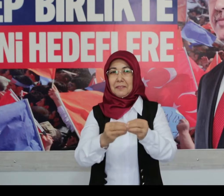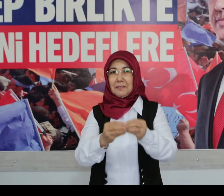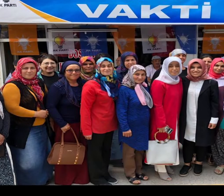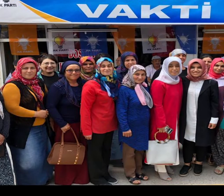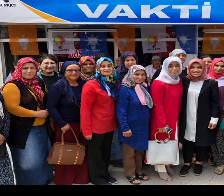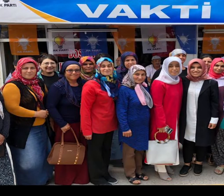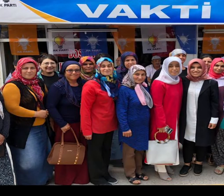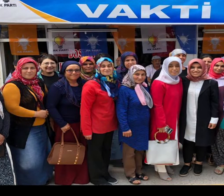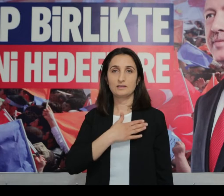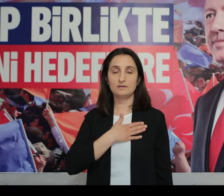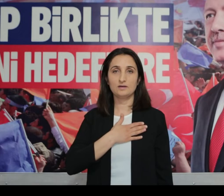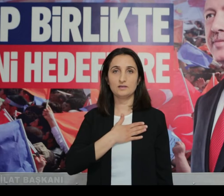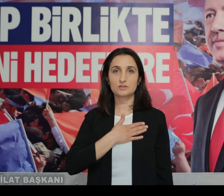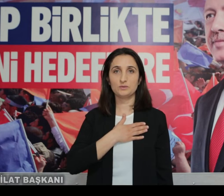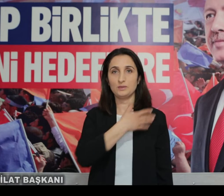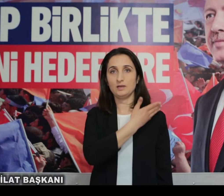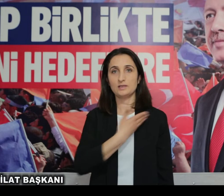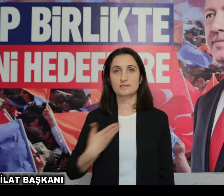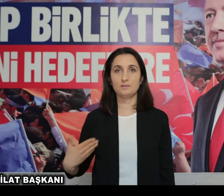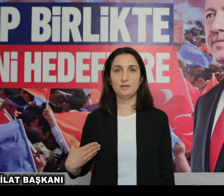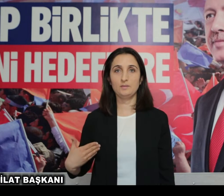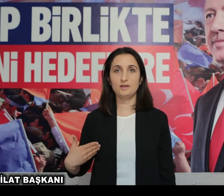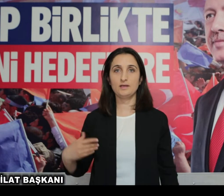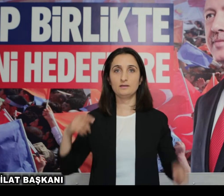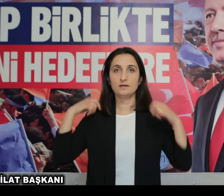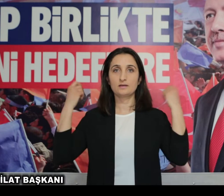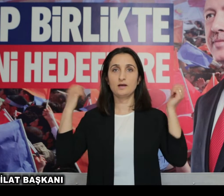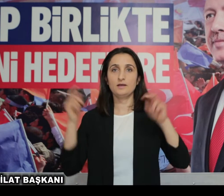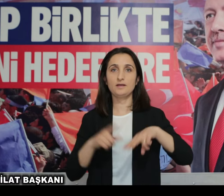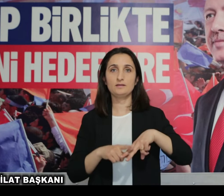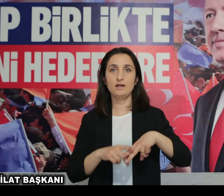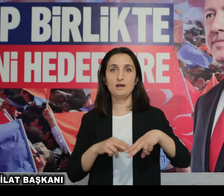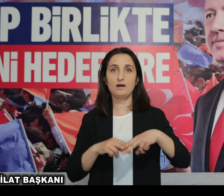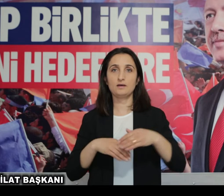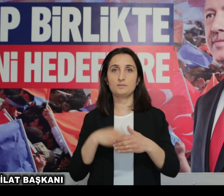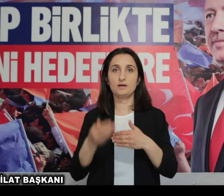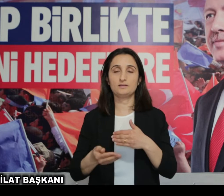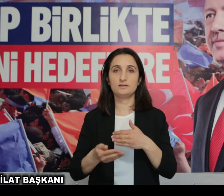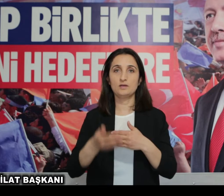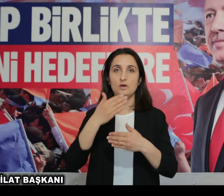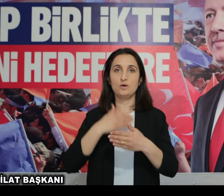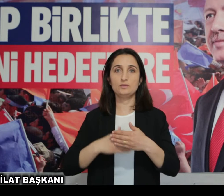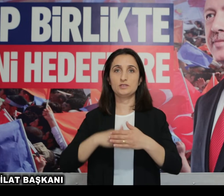dertli. Tevazuyla samimiyet, gayret ve AK Parti. Önce